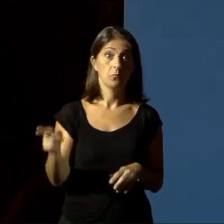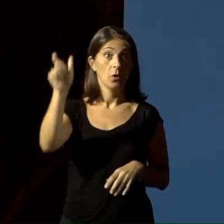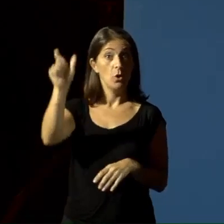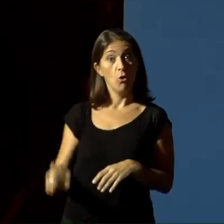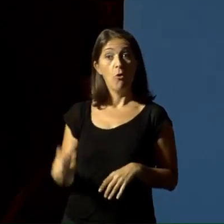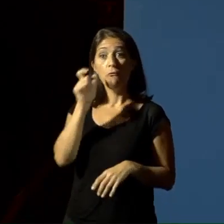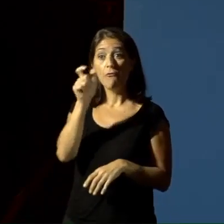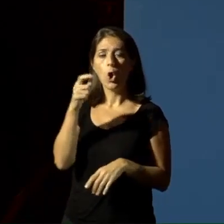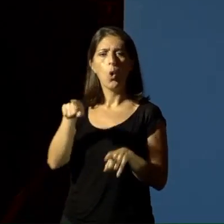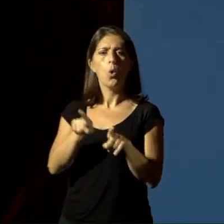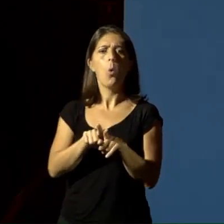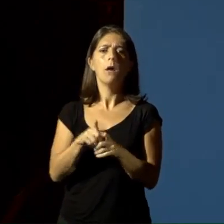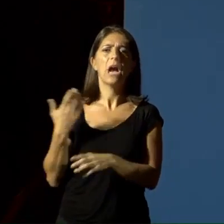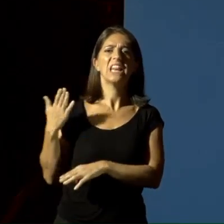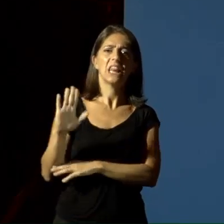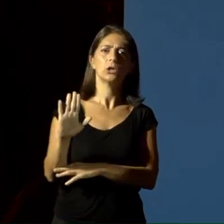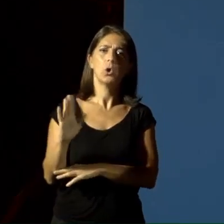era o candidato da moderación.